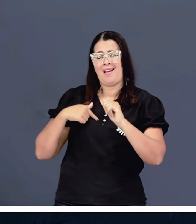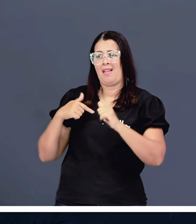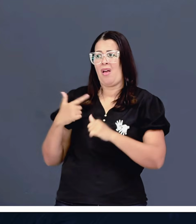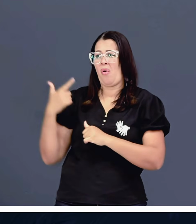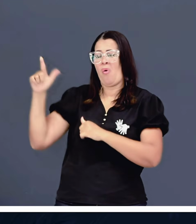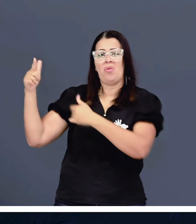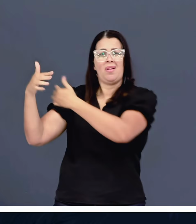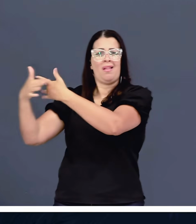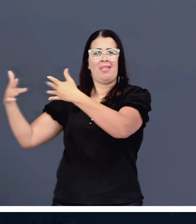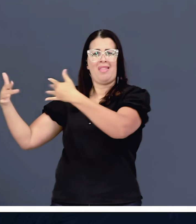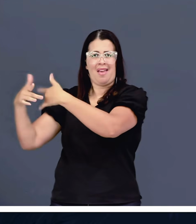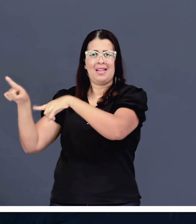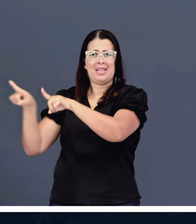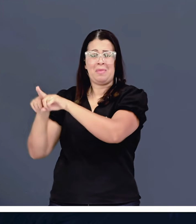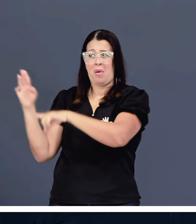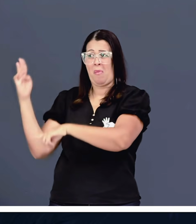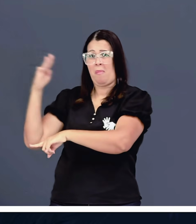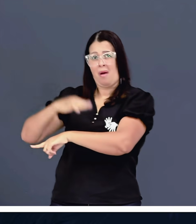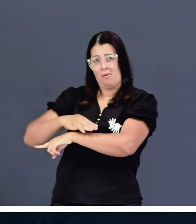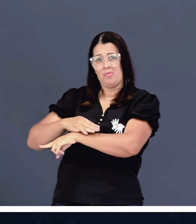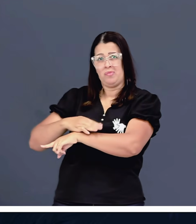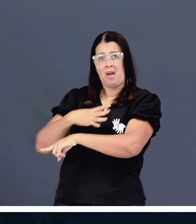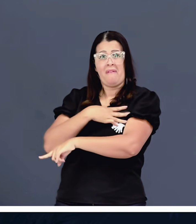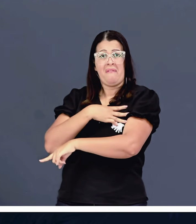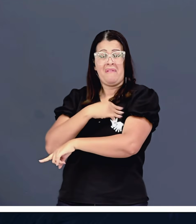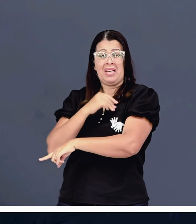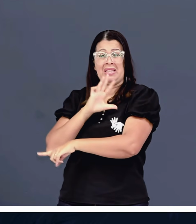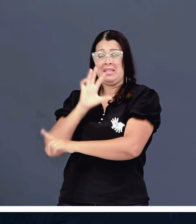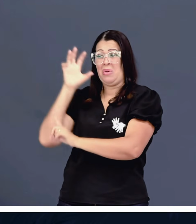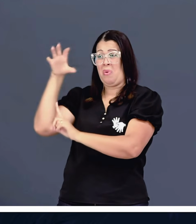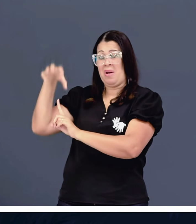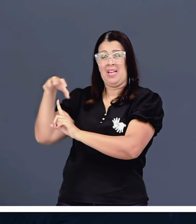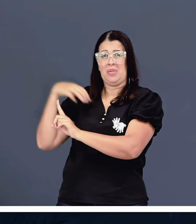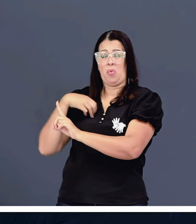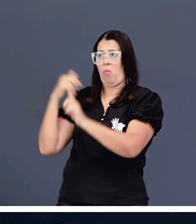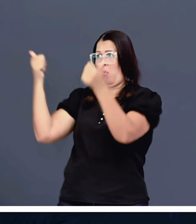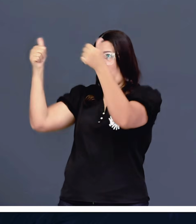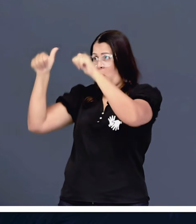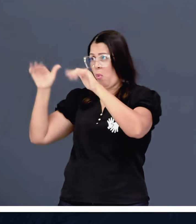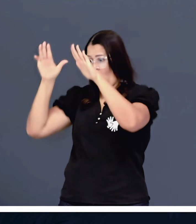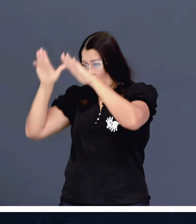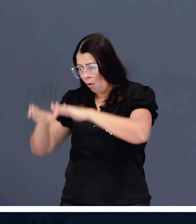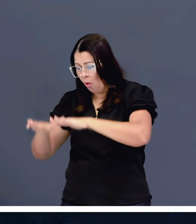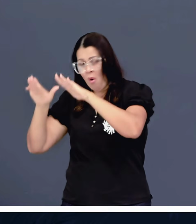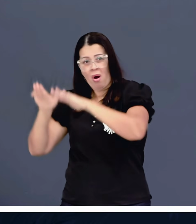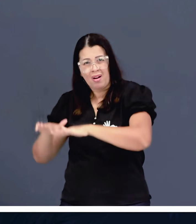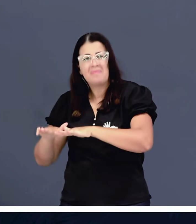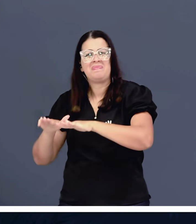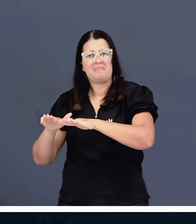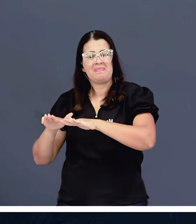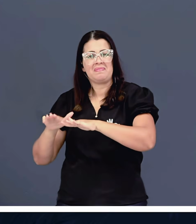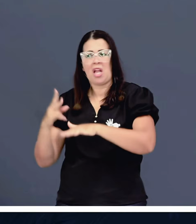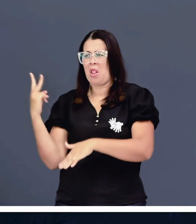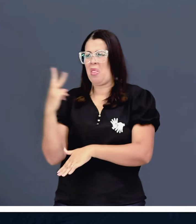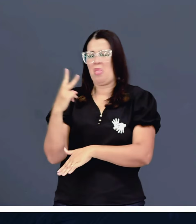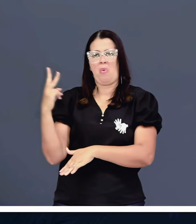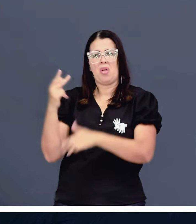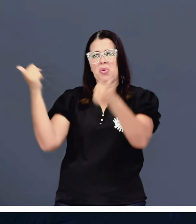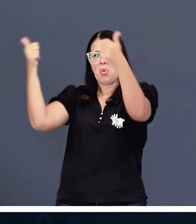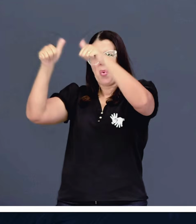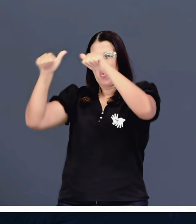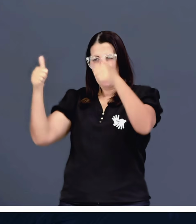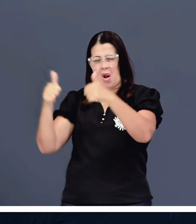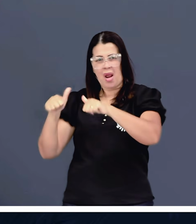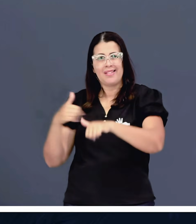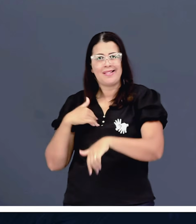de Tiro, filha de um rei muito idólatra. Eles adoravam 2 entidades